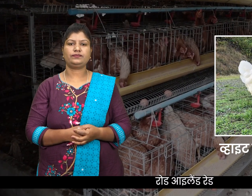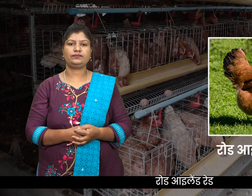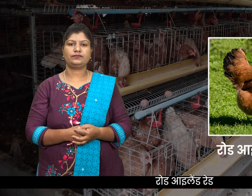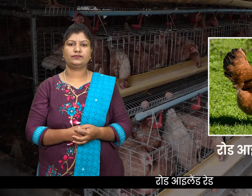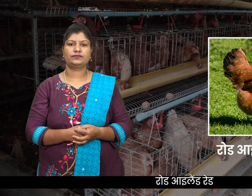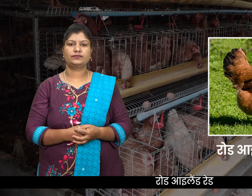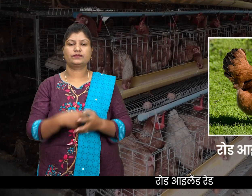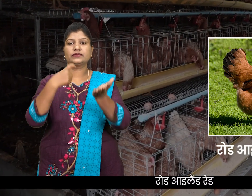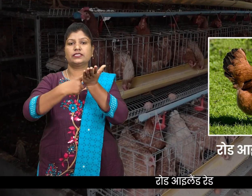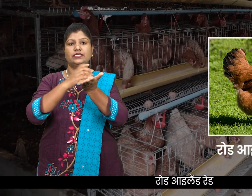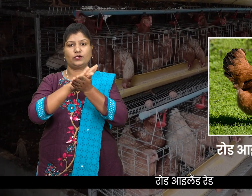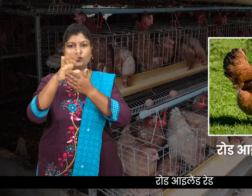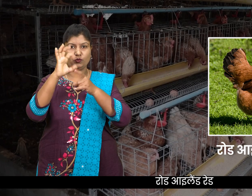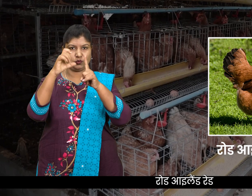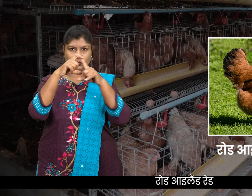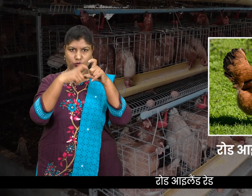रोड आइलैंड रेड,